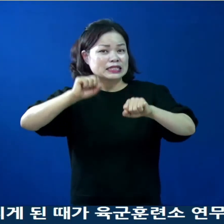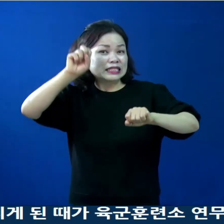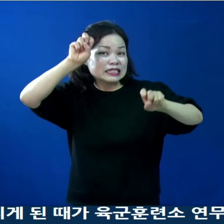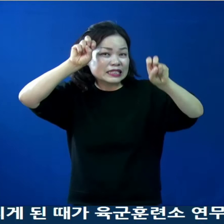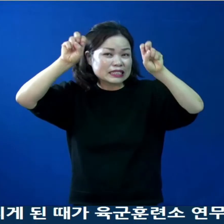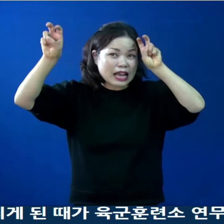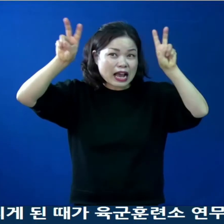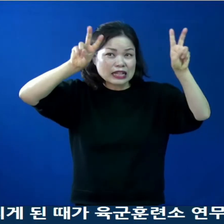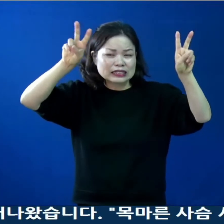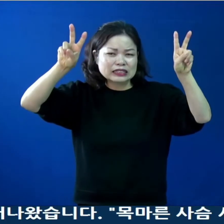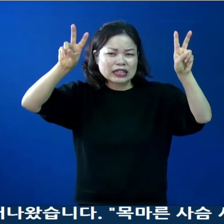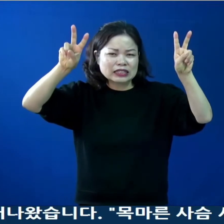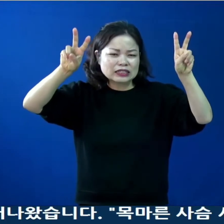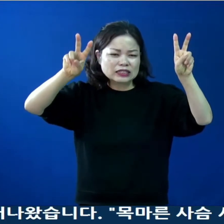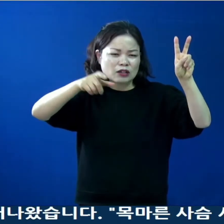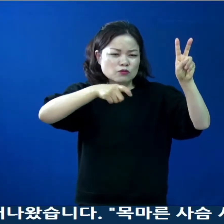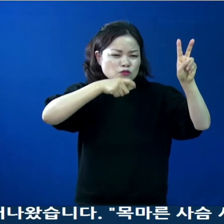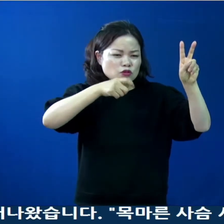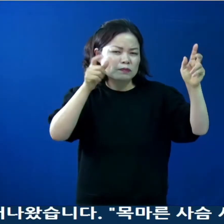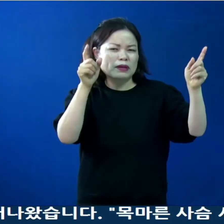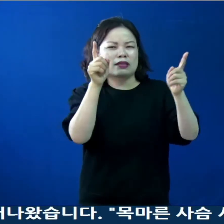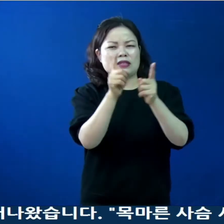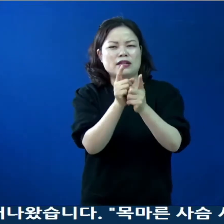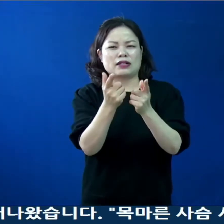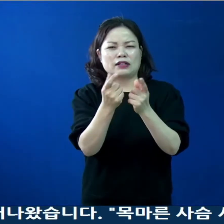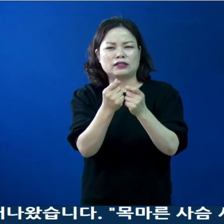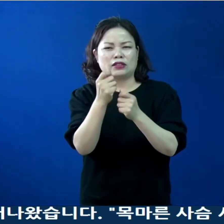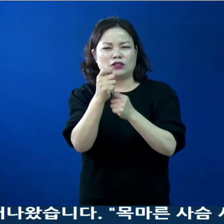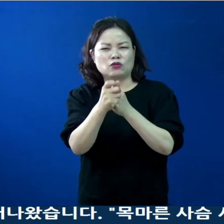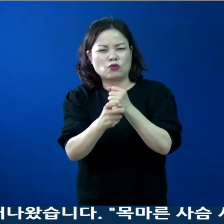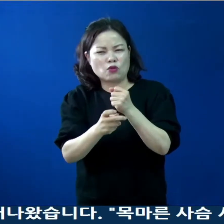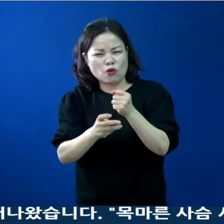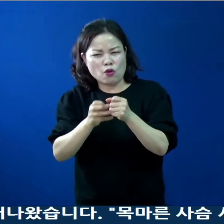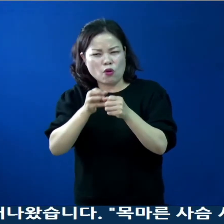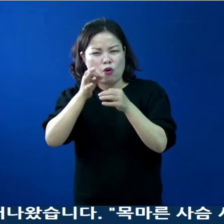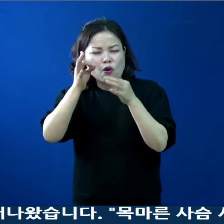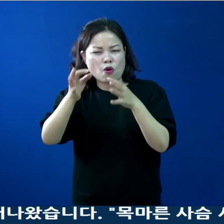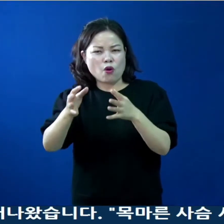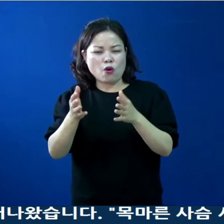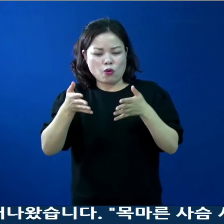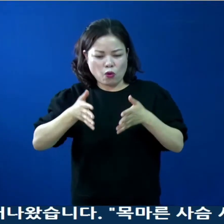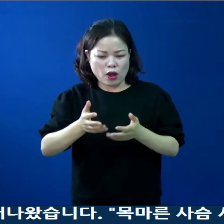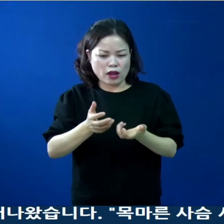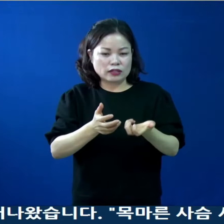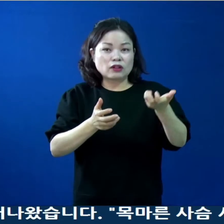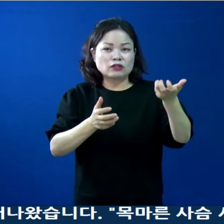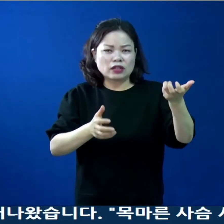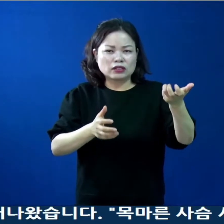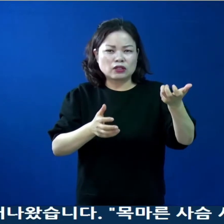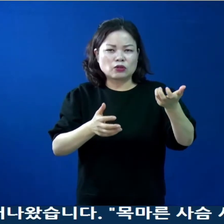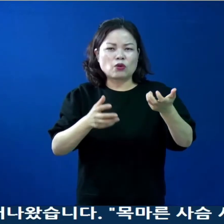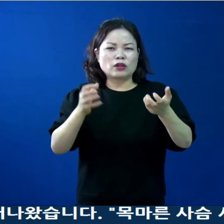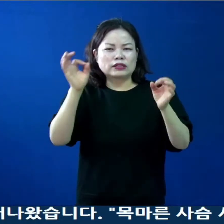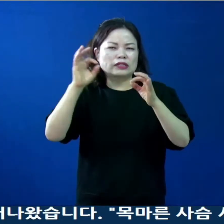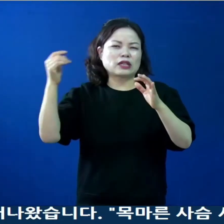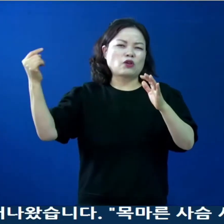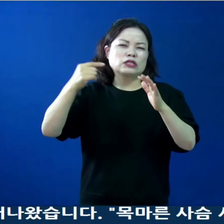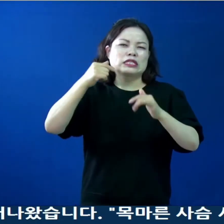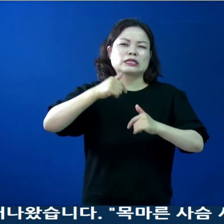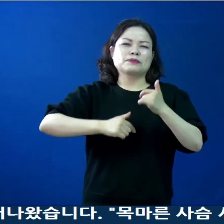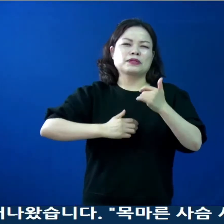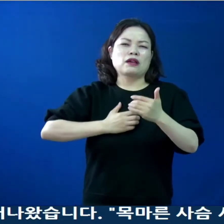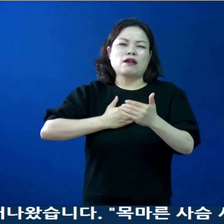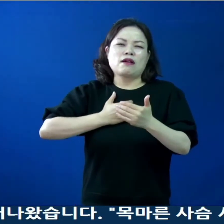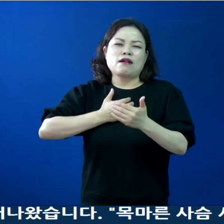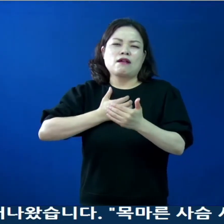사슴이 오아시스를 만난 것처럼 수십 년 동안 고향을 떠나 있다가 고향에 찾아온 그 기쁨, 그